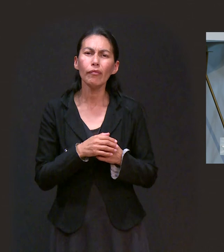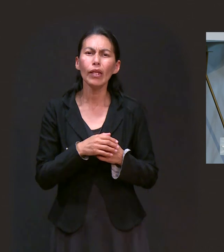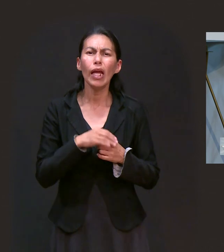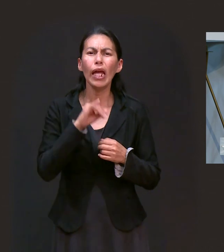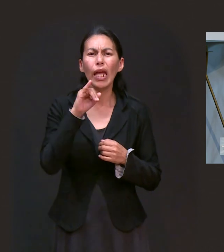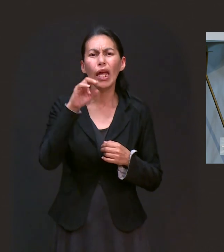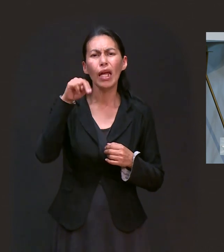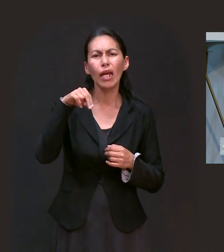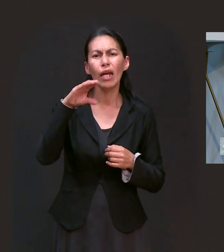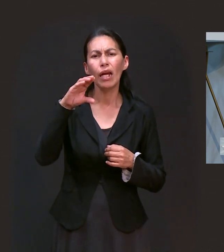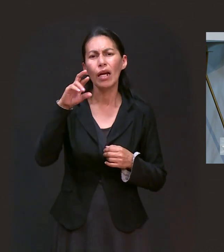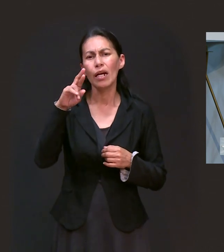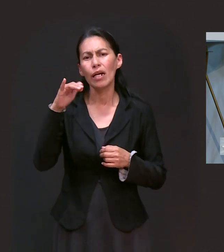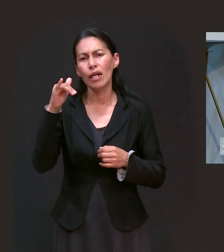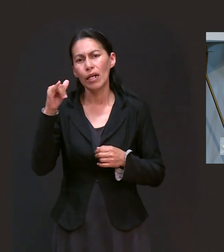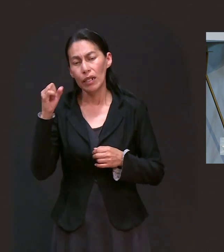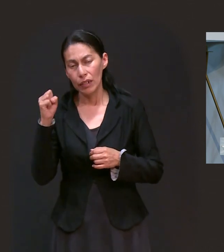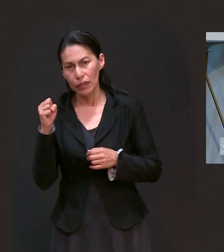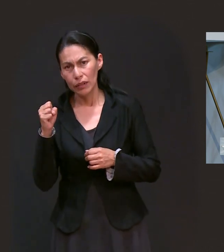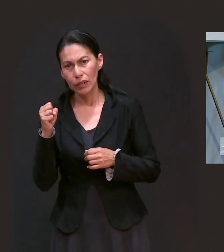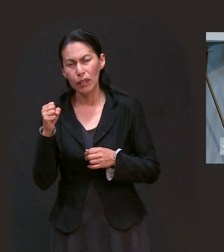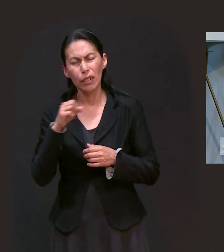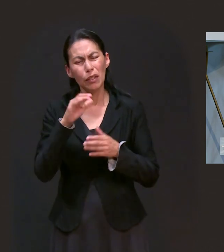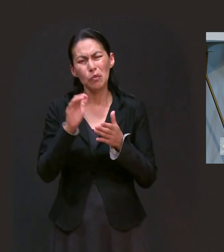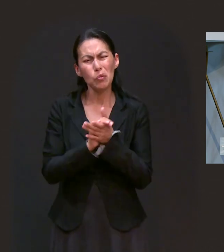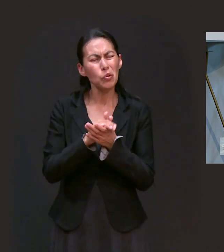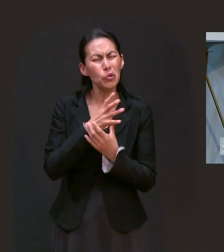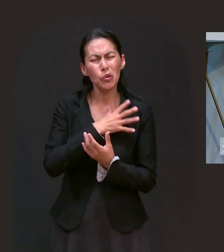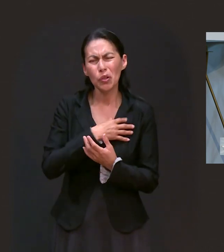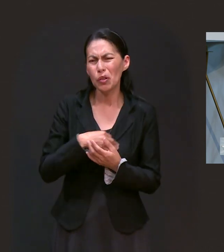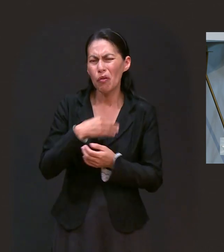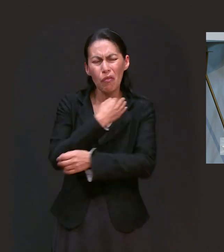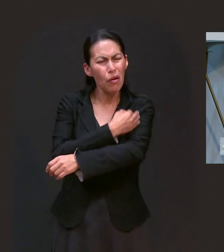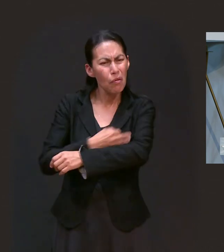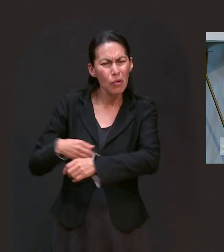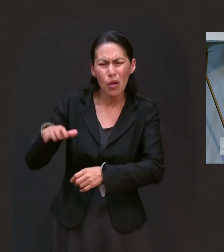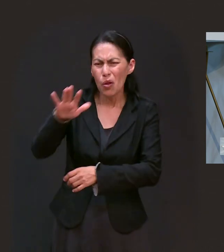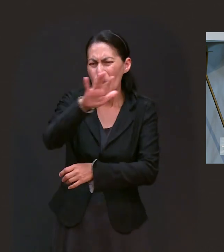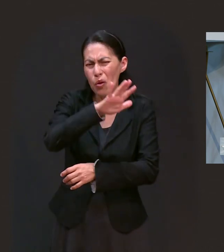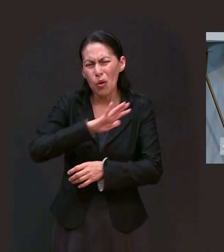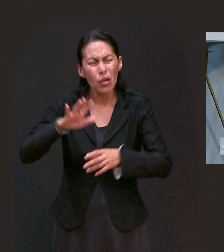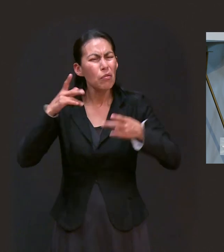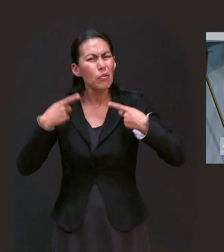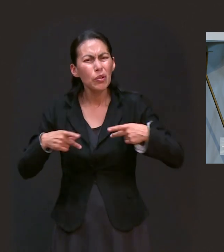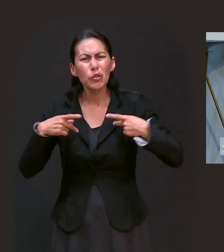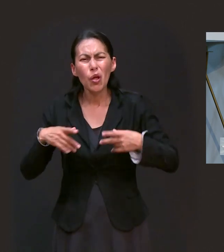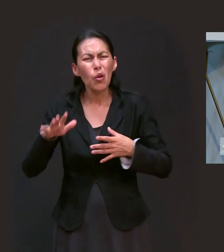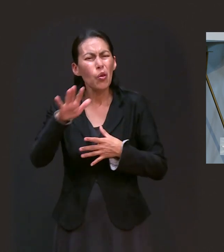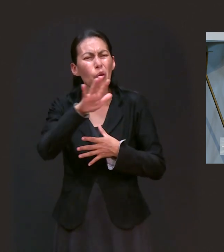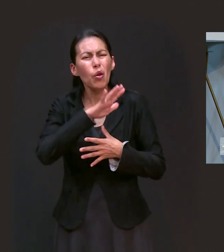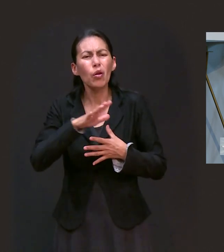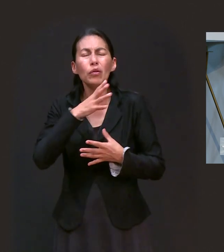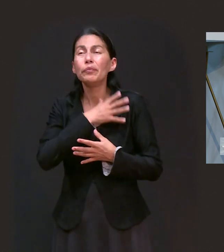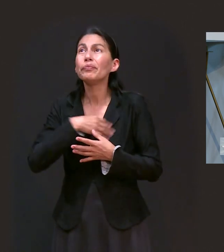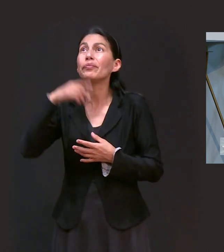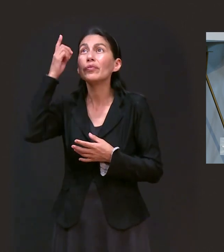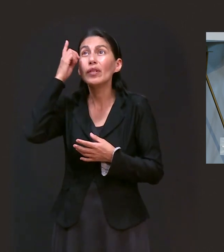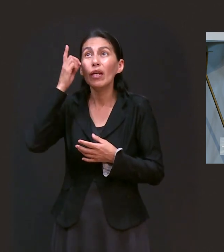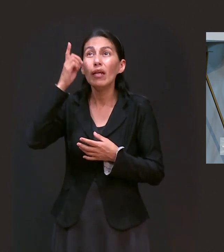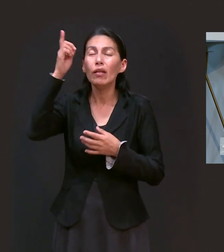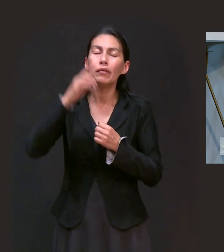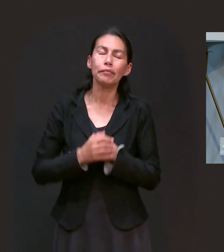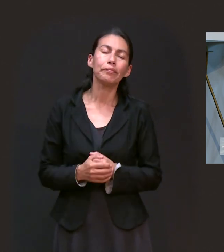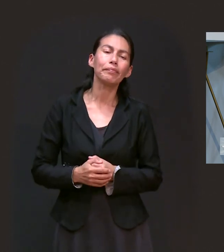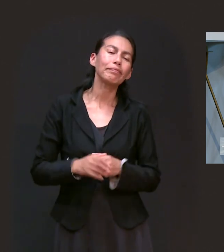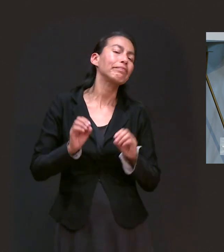enfermedad de su esposo por carlos sus hijitas y esposa y por toda nuestra familia y el pueblo del señor